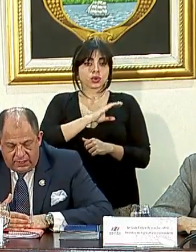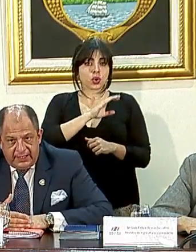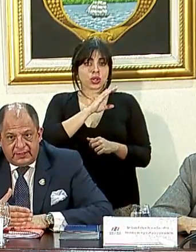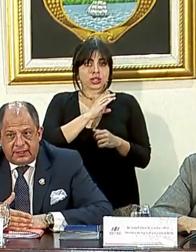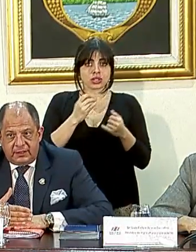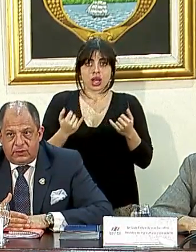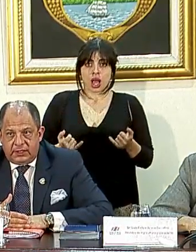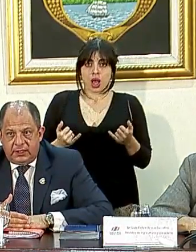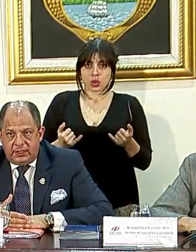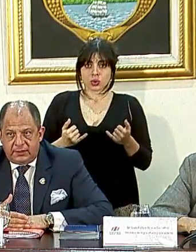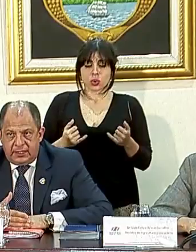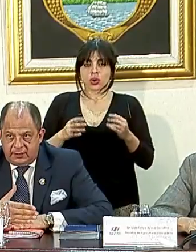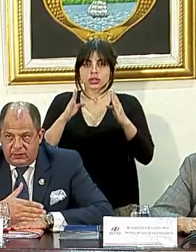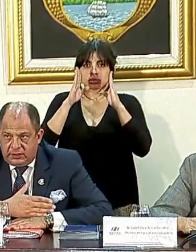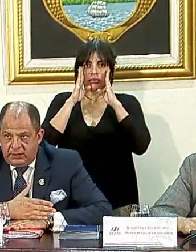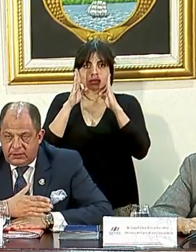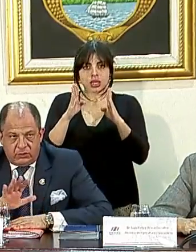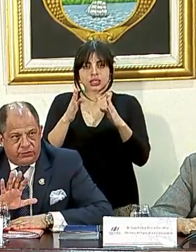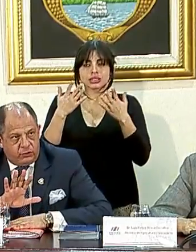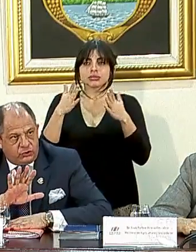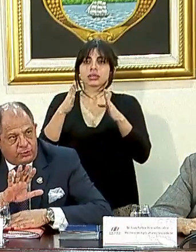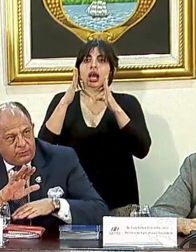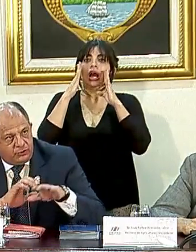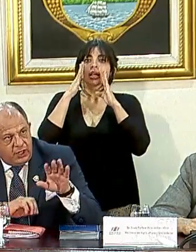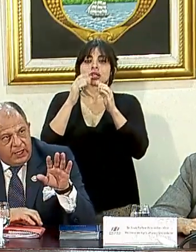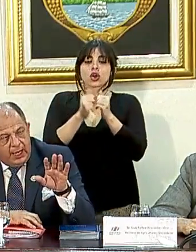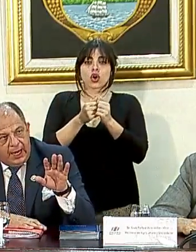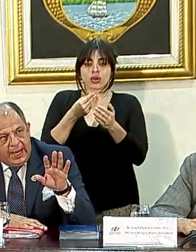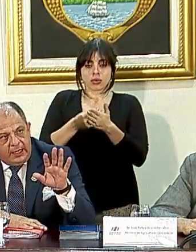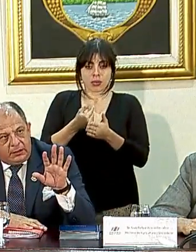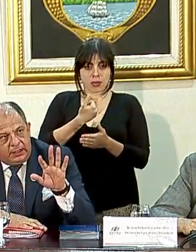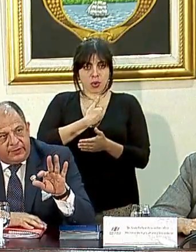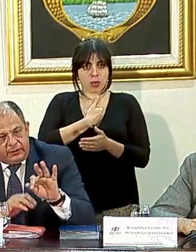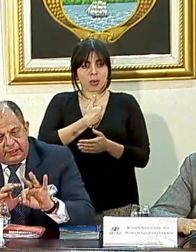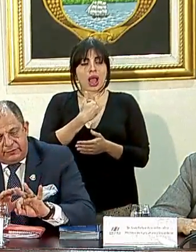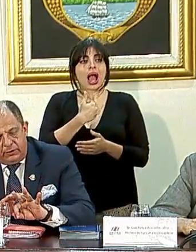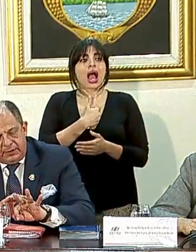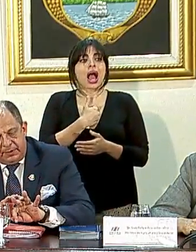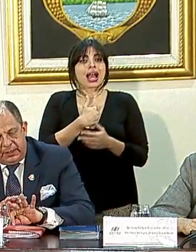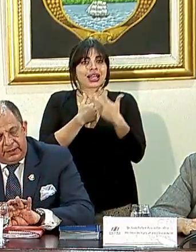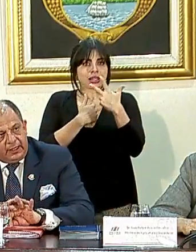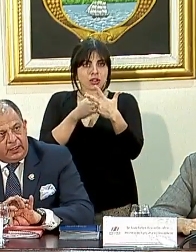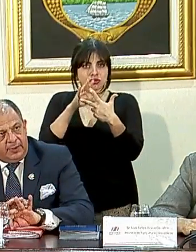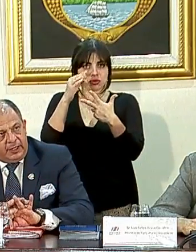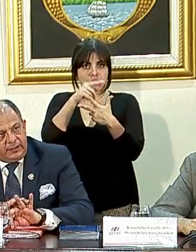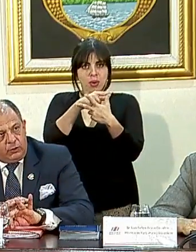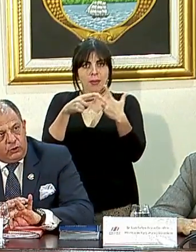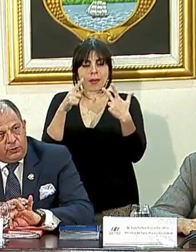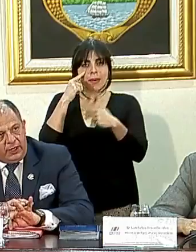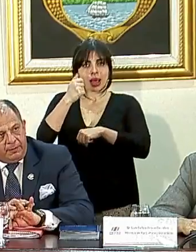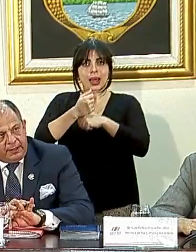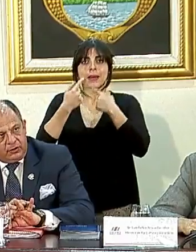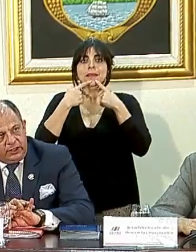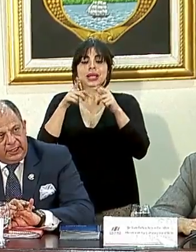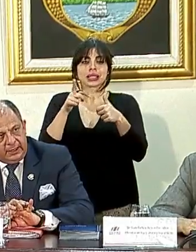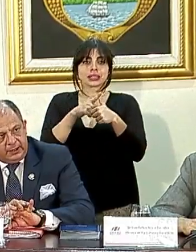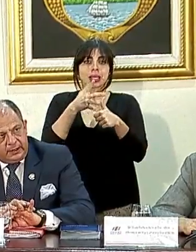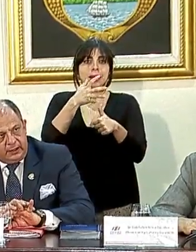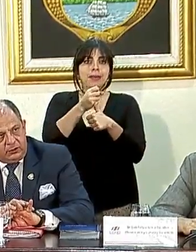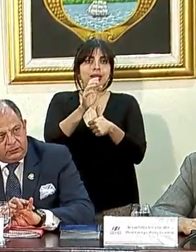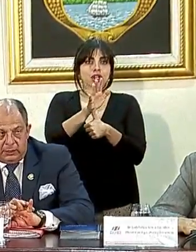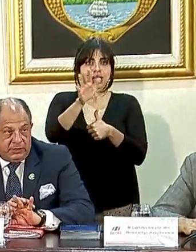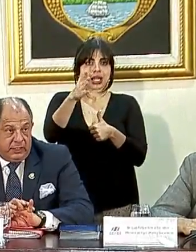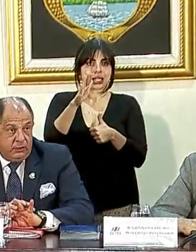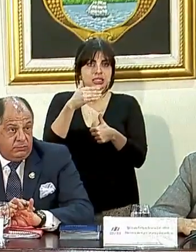condiciones actuales están siendo atendidas y han sido atendidas con los recursos propios. Hay tres formas para declarar la emergencia. Uno, por el impacto general